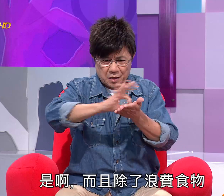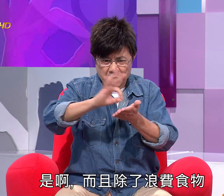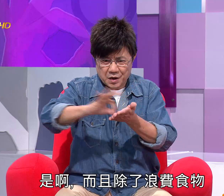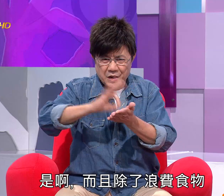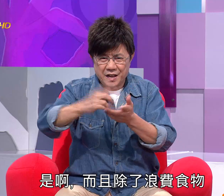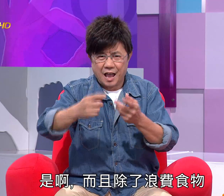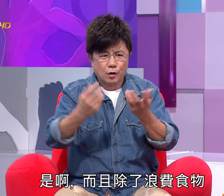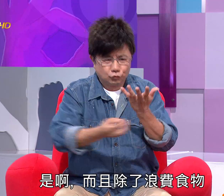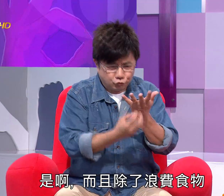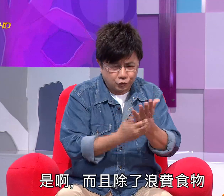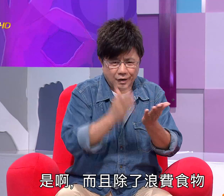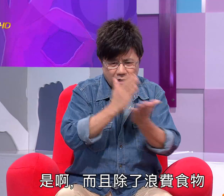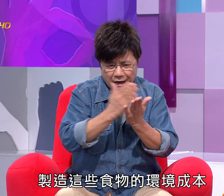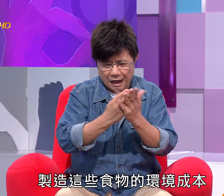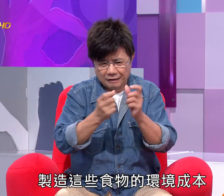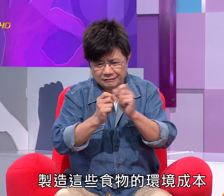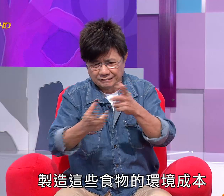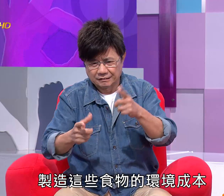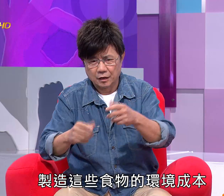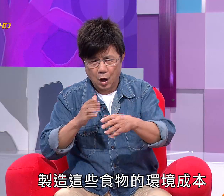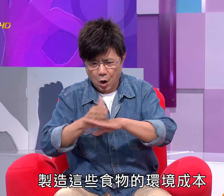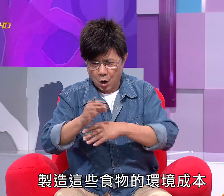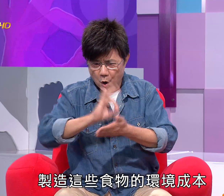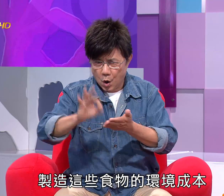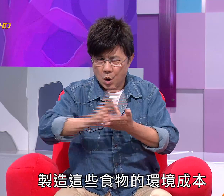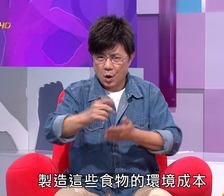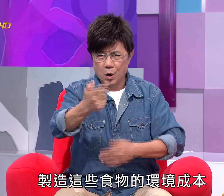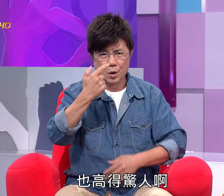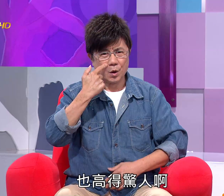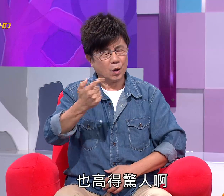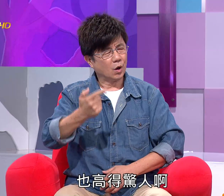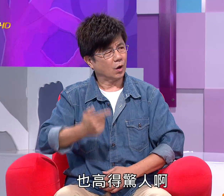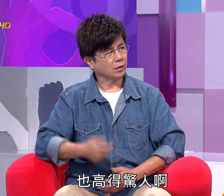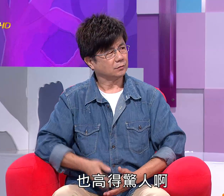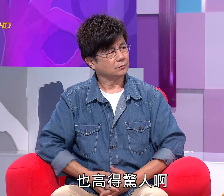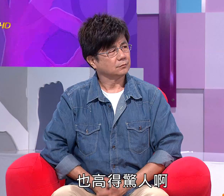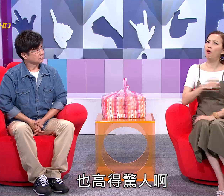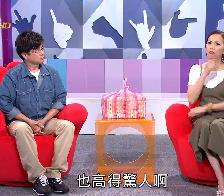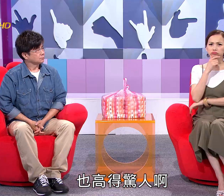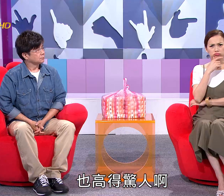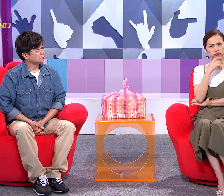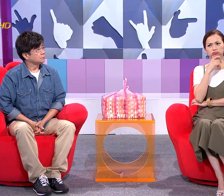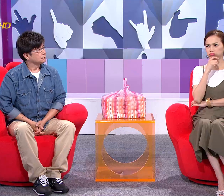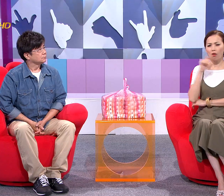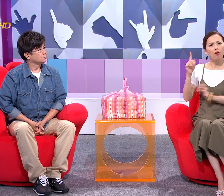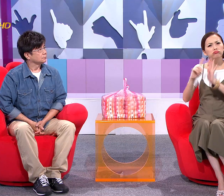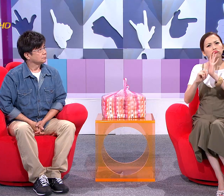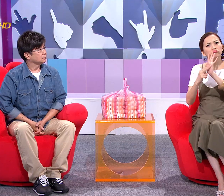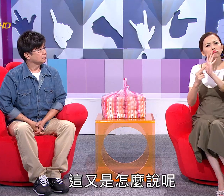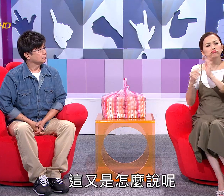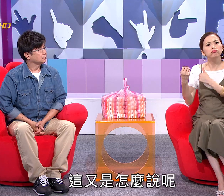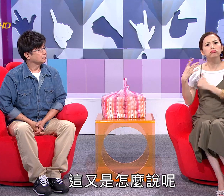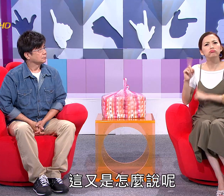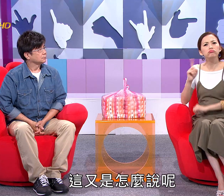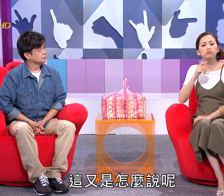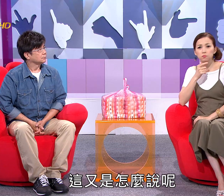了浪费食物，制造这些食物的环境成本也高得惊人呐。 这又是怎么说